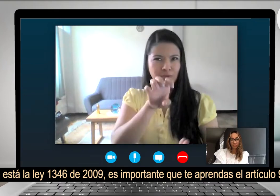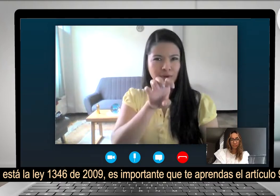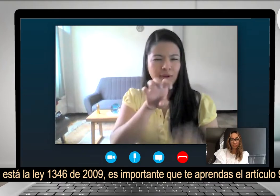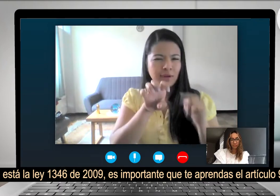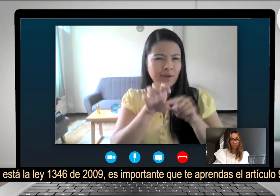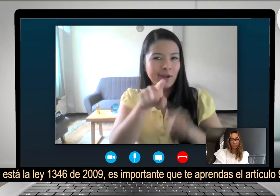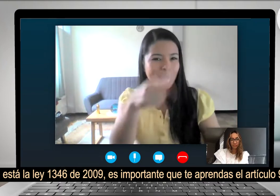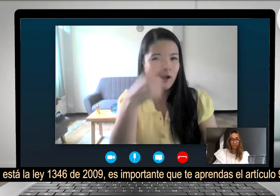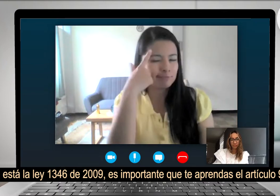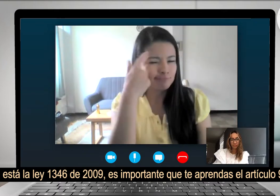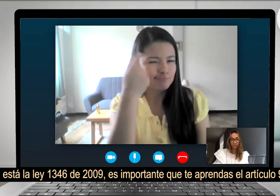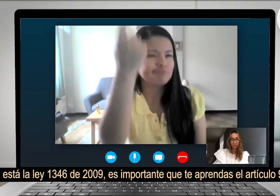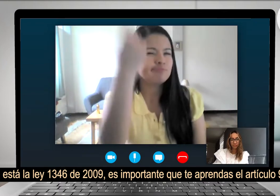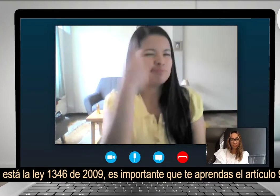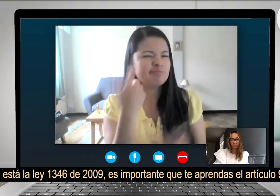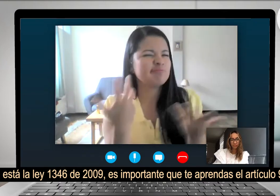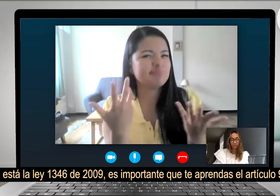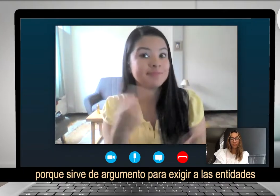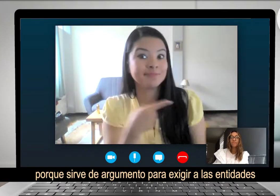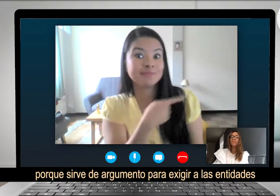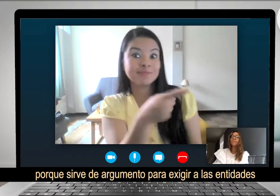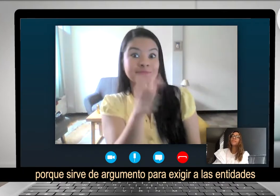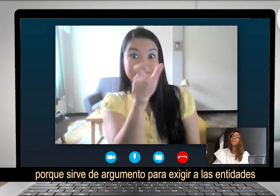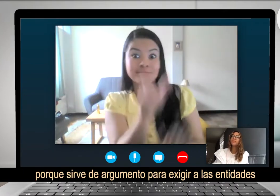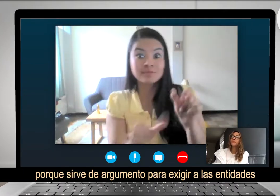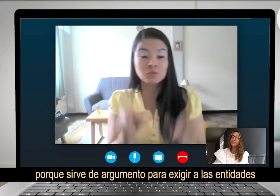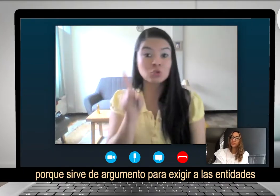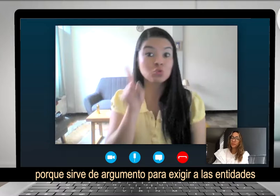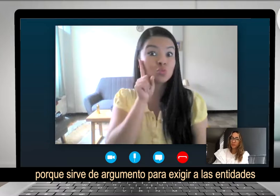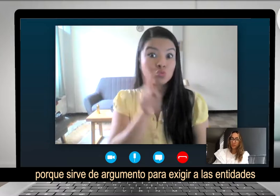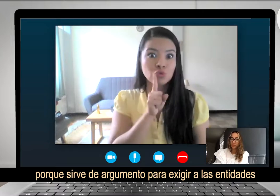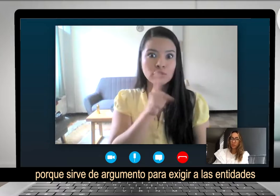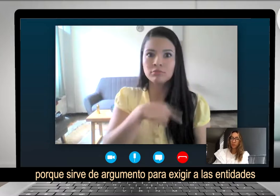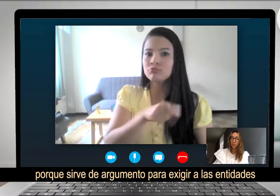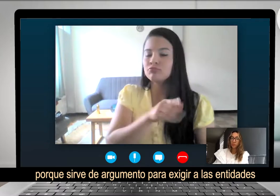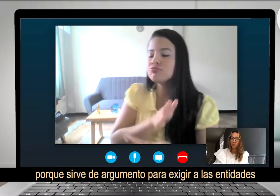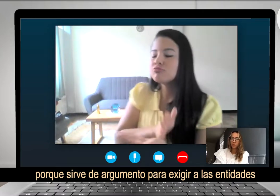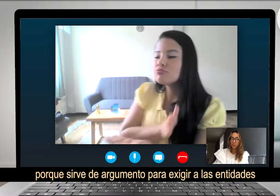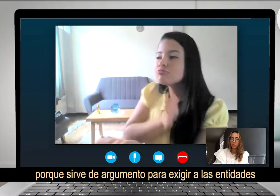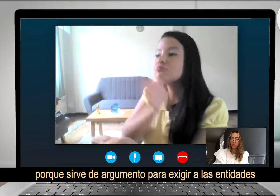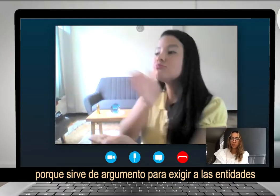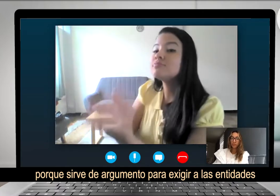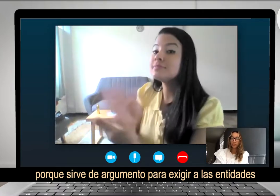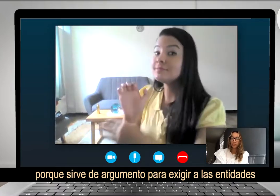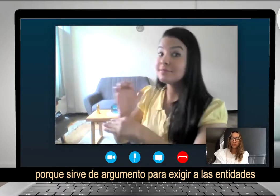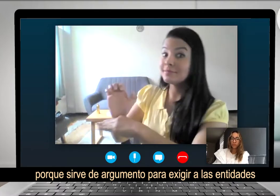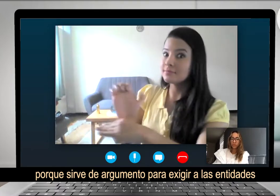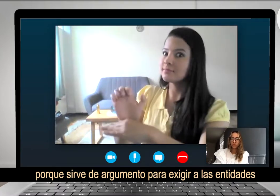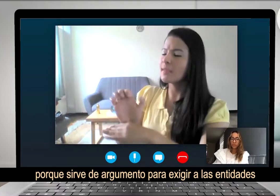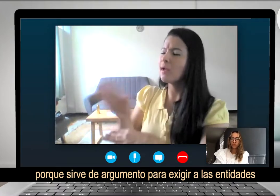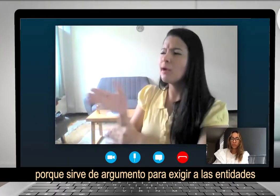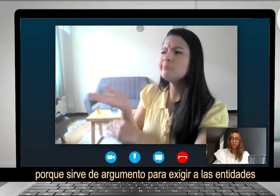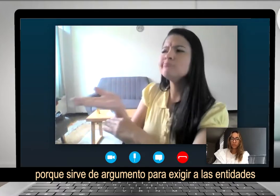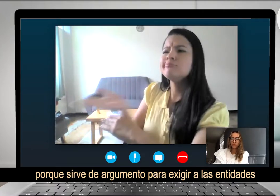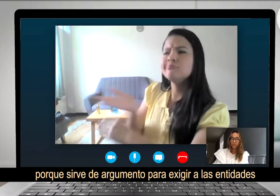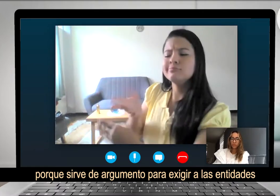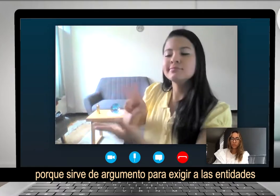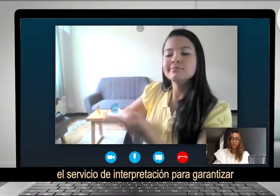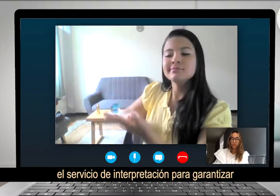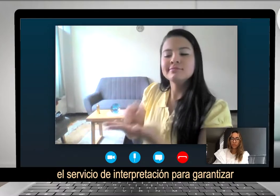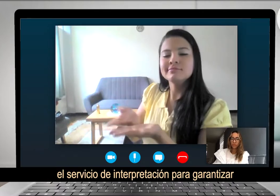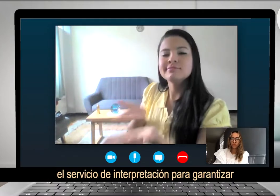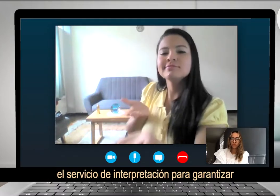Es importante que te aprendas el artículo 9. Bueno, porque sirve de argumento para exigir a las